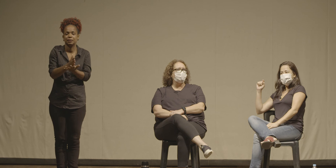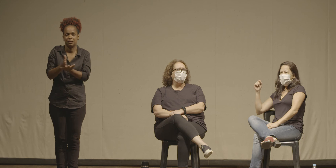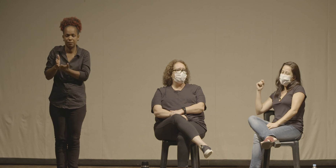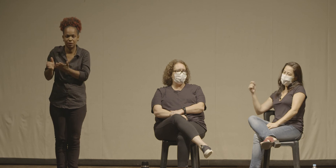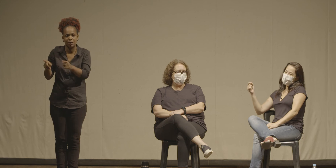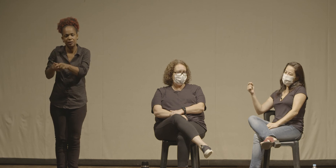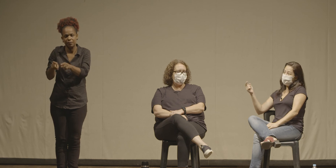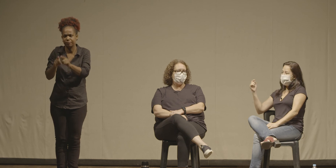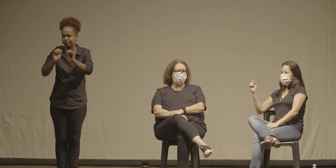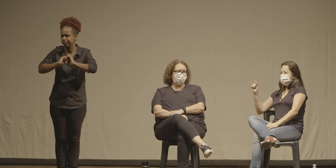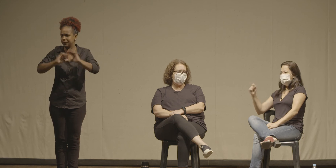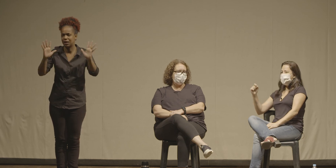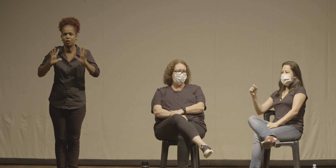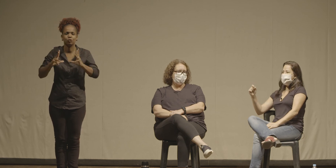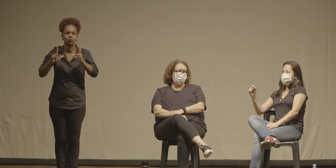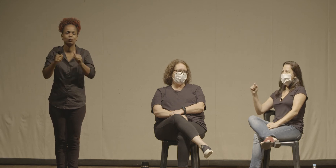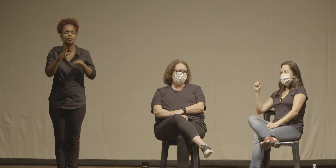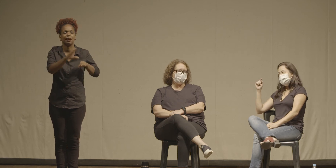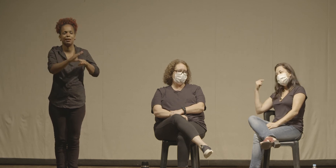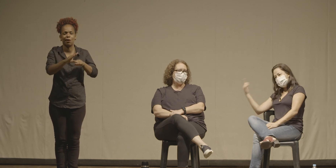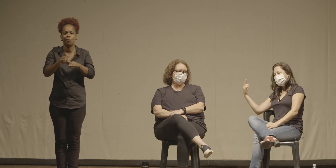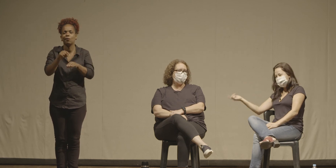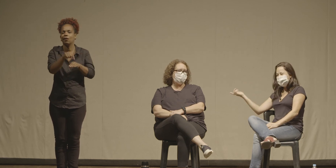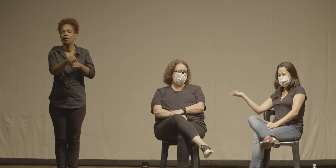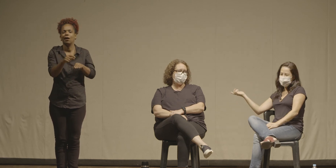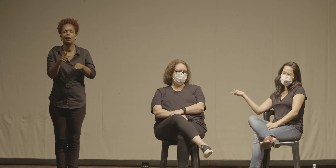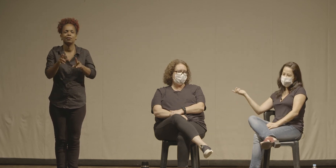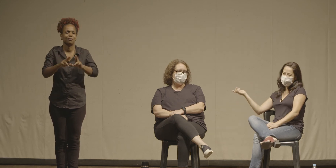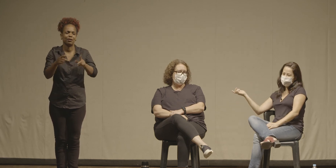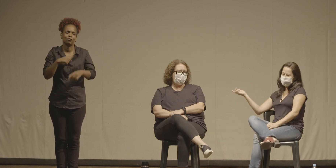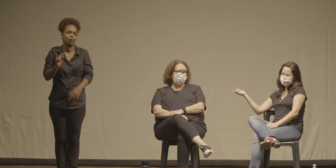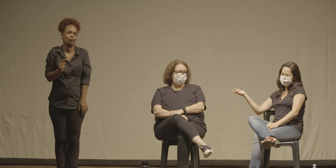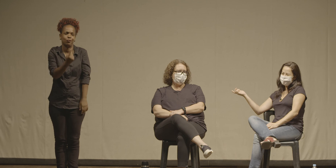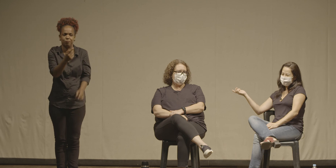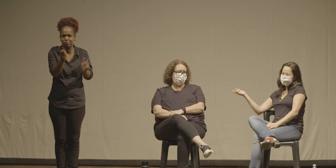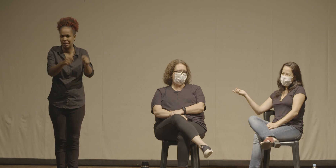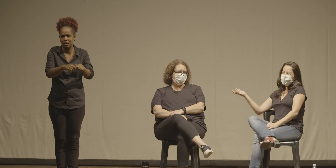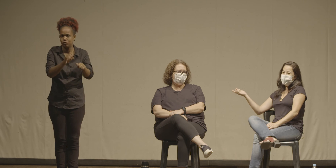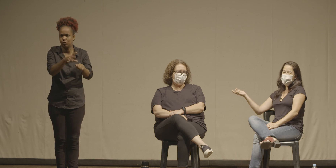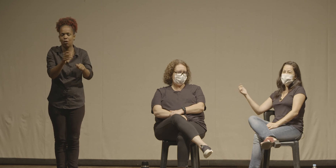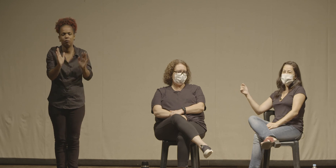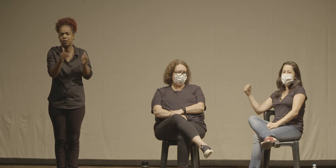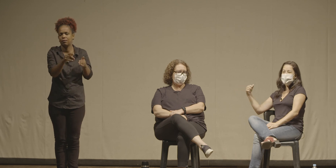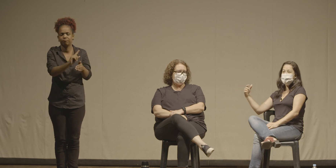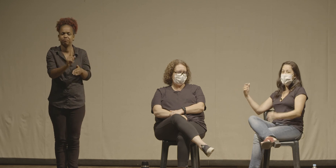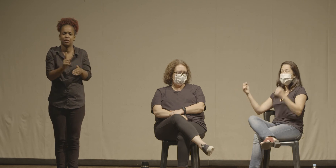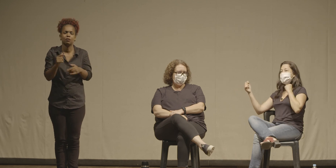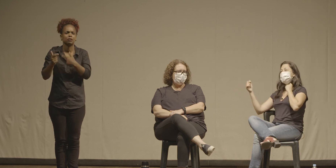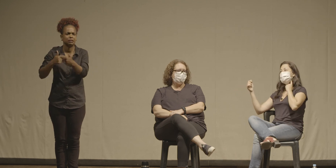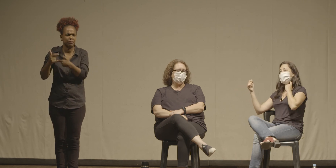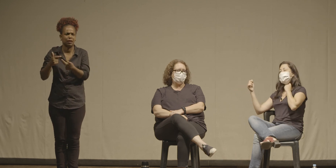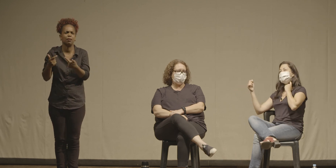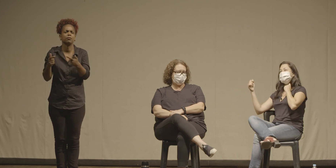para deixar claro para todos os canais que eles não são as únicas possibilidades. E a gente tem que sempre trabalhar